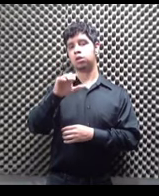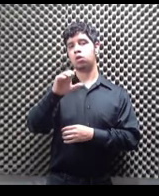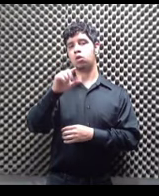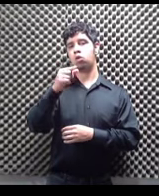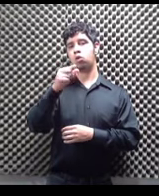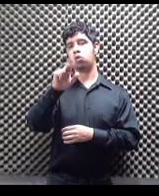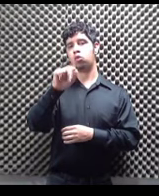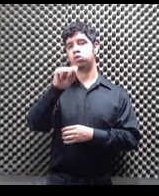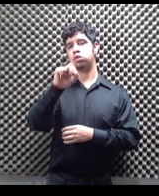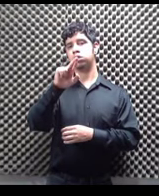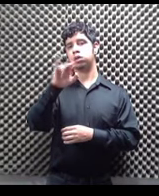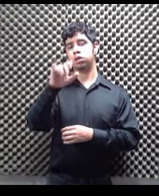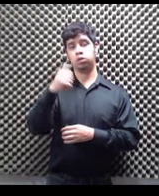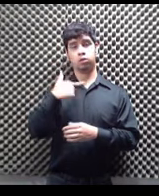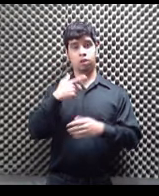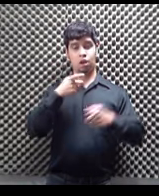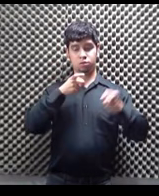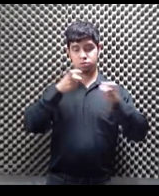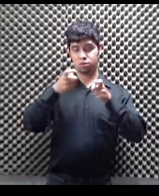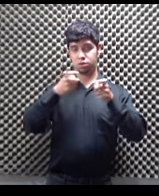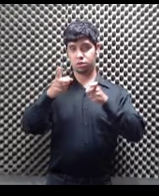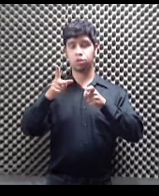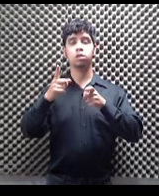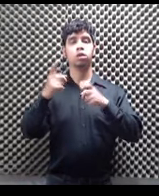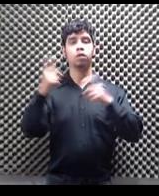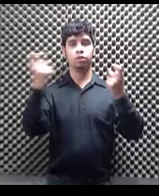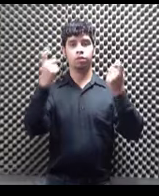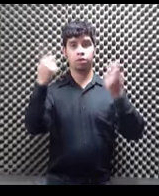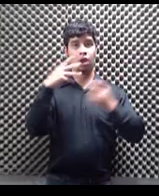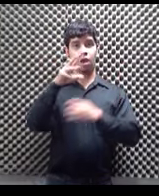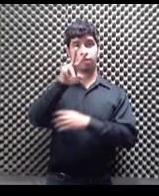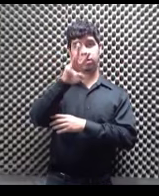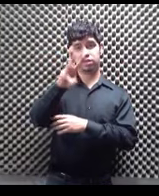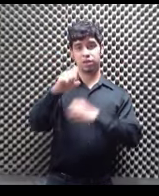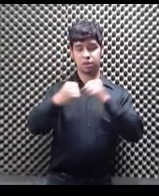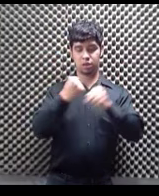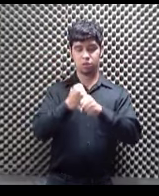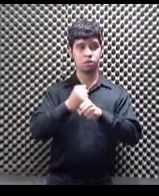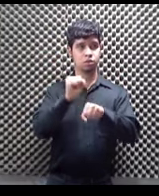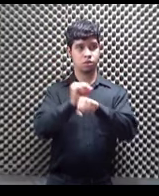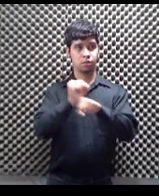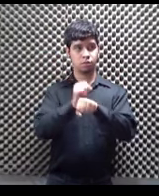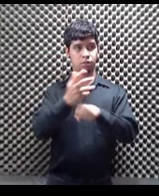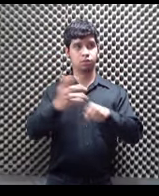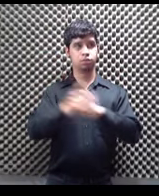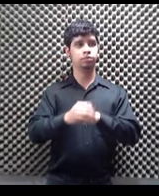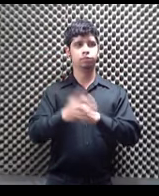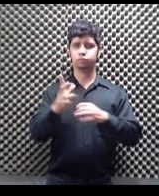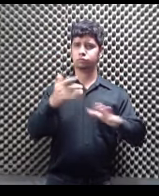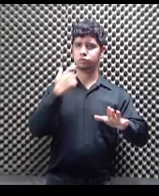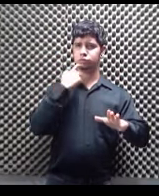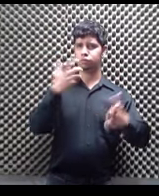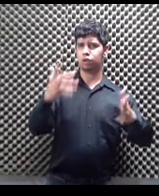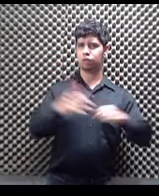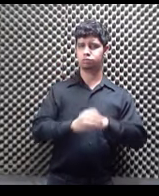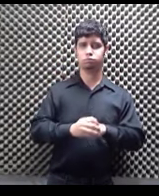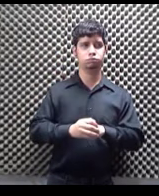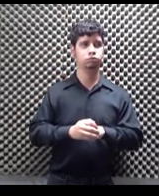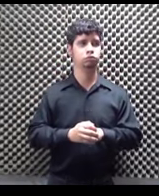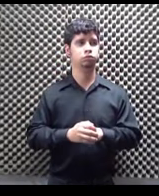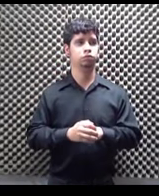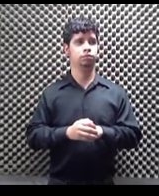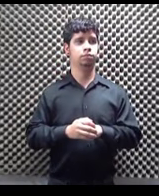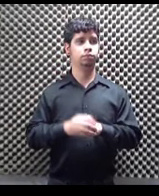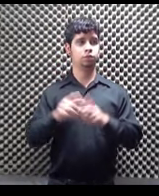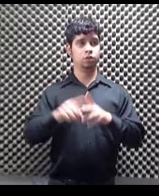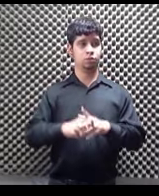festival. Ah, mira, llevo tú. Llevo ya 26 años. Uh-huh. Casi nada. Sí,